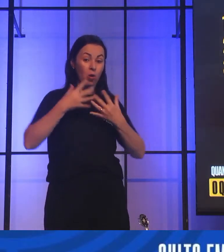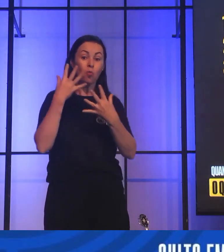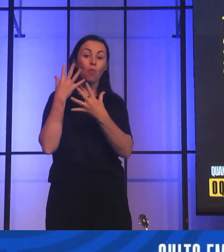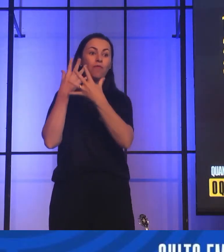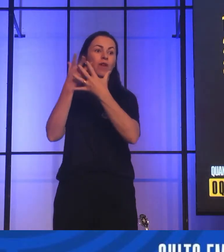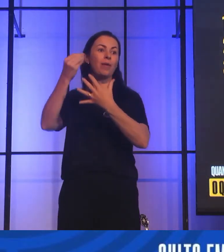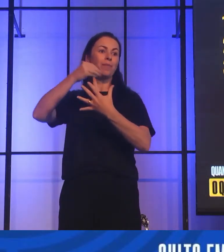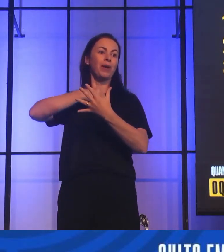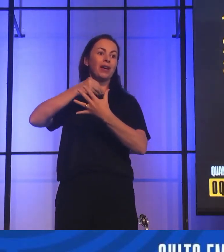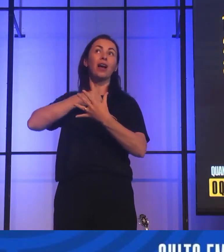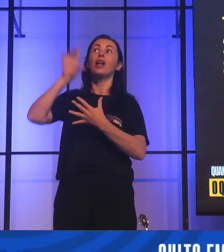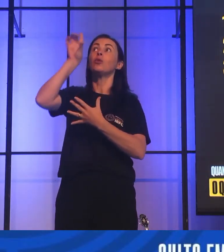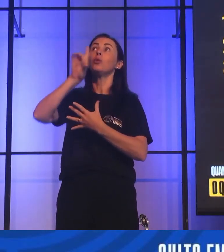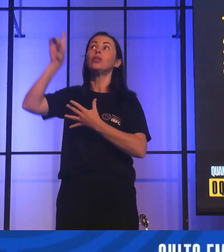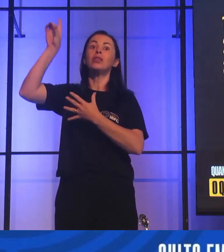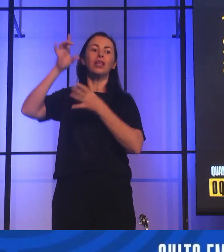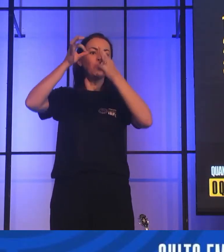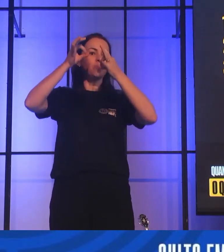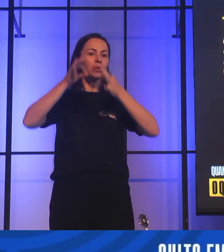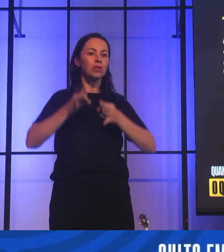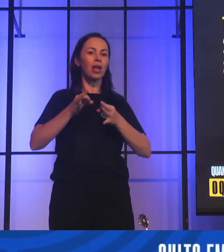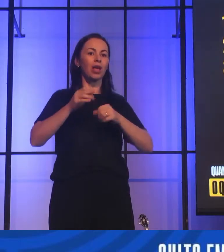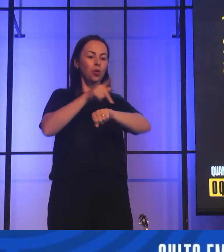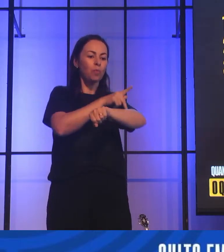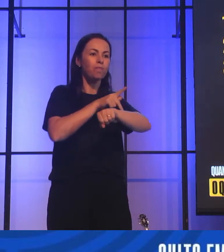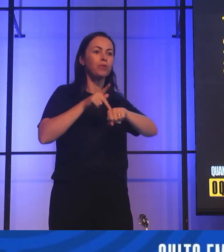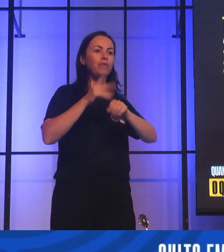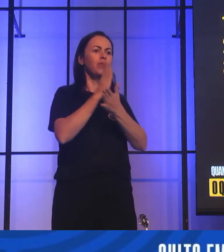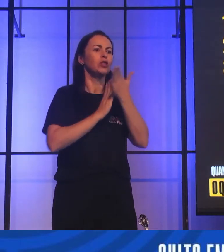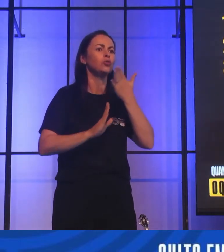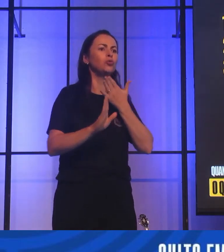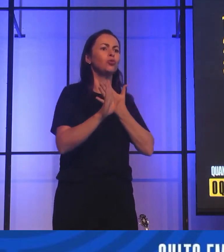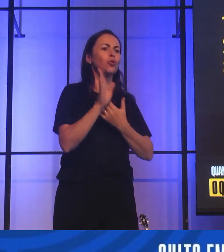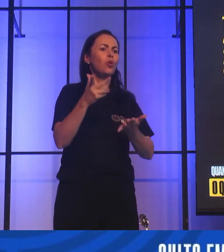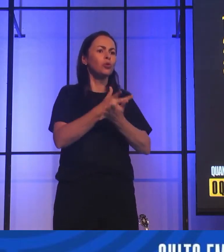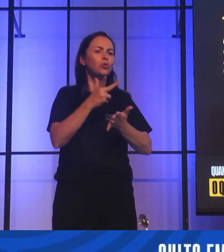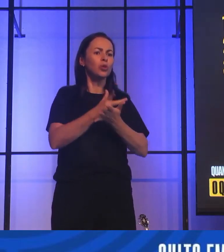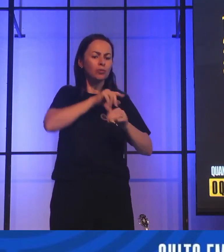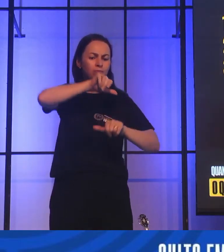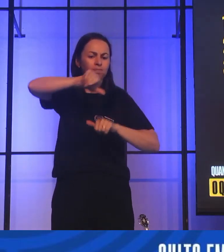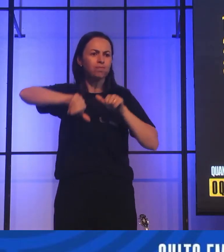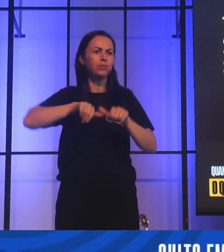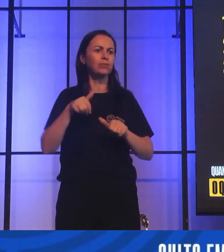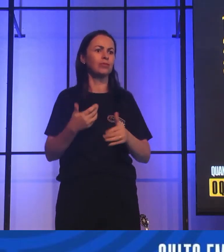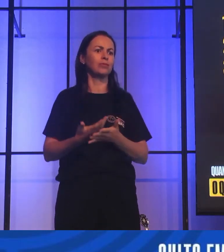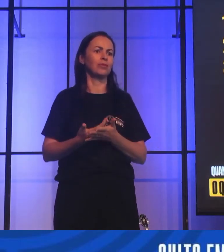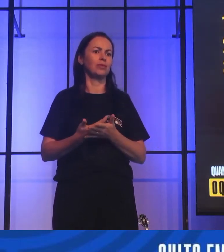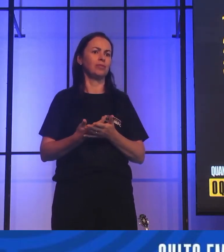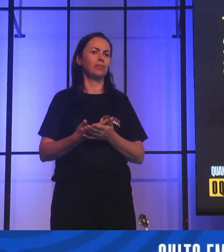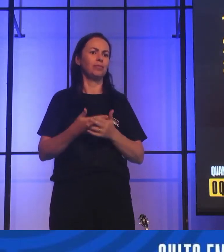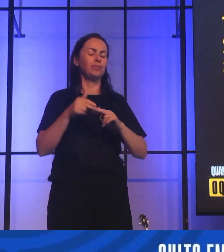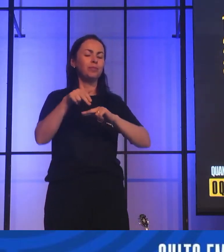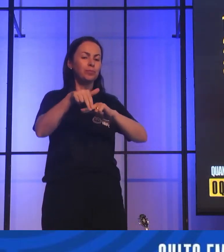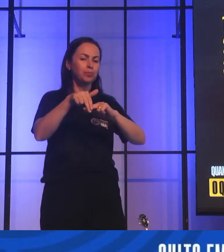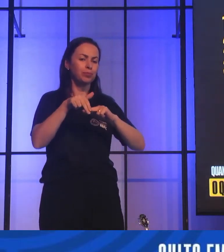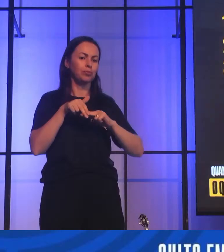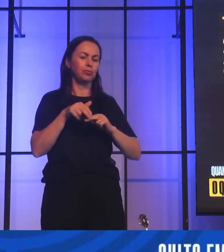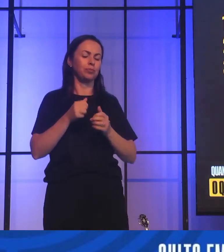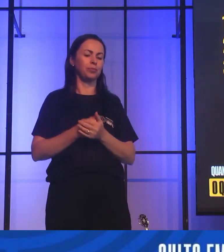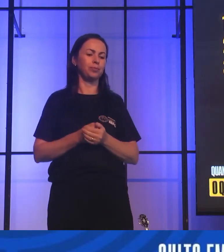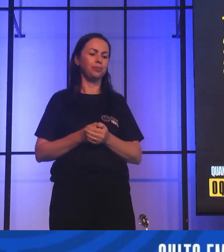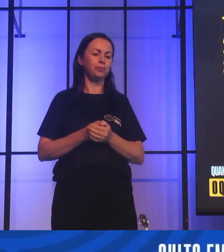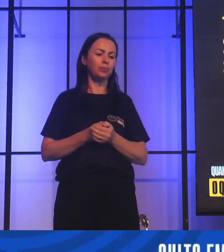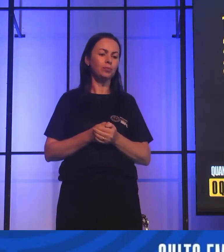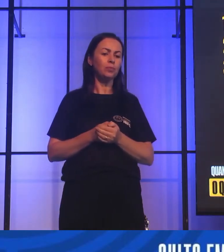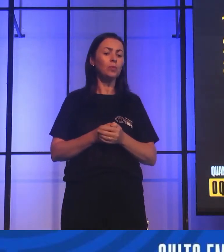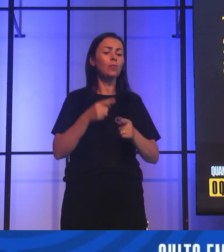fiel e poderoso para nos purificar de toda a nossa iniquidade. Por isso,